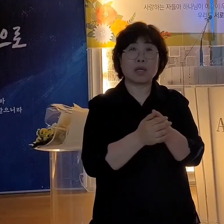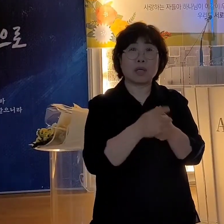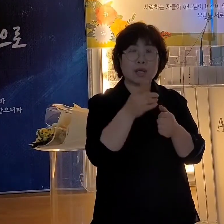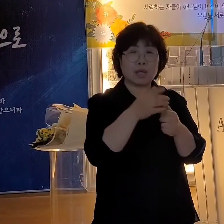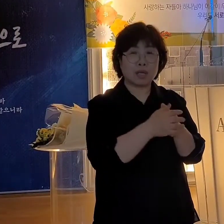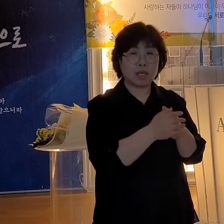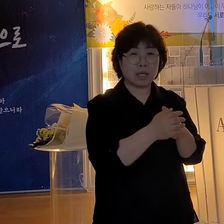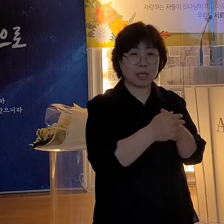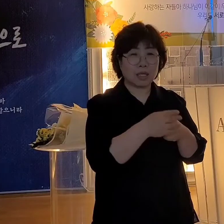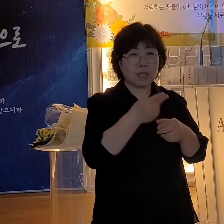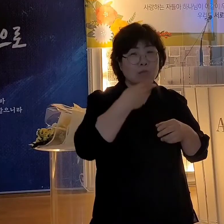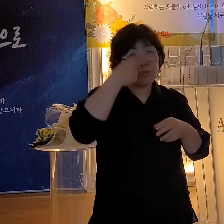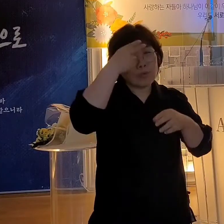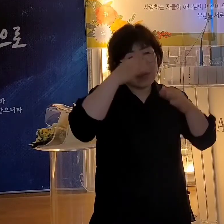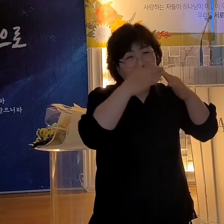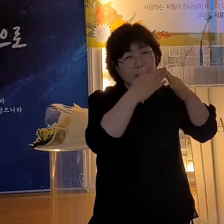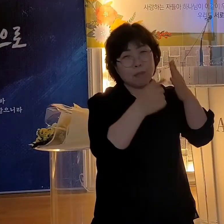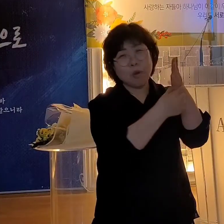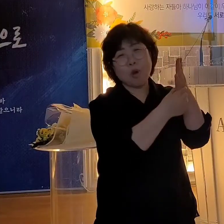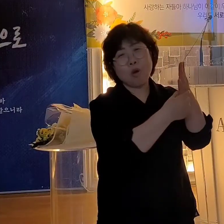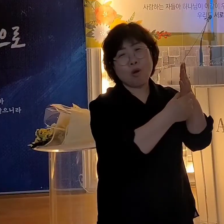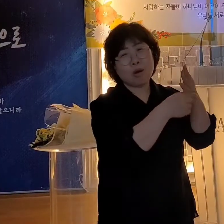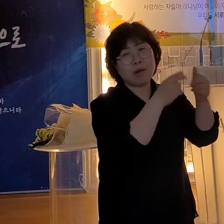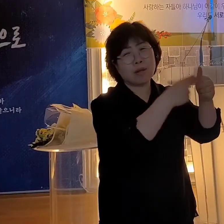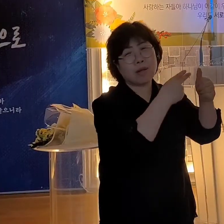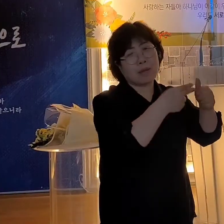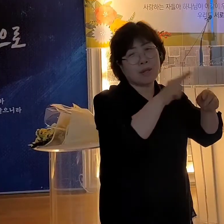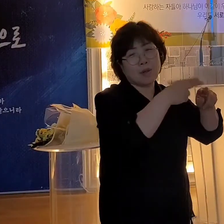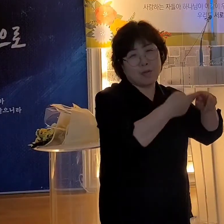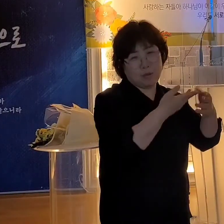황신우 따로 200만 원 최고의 서비스로 여러분